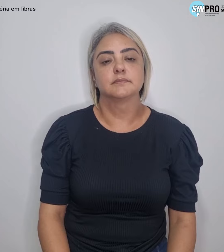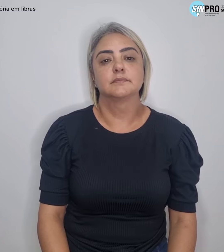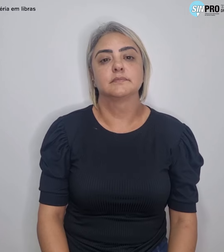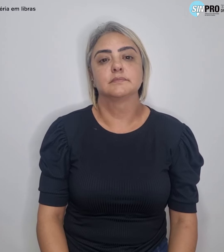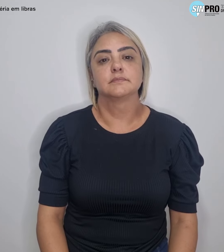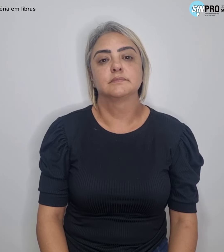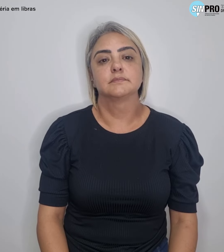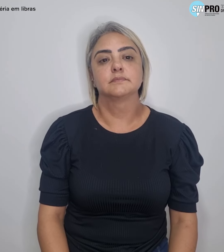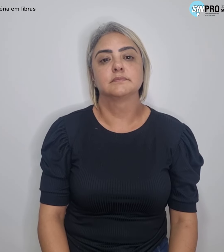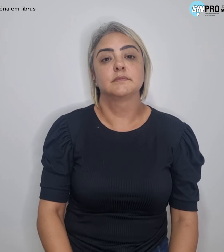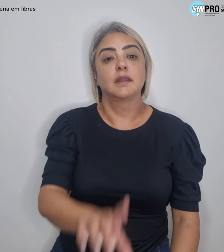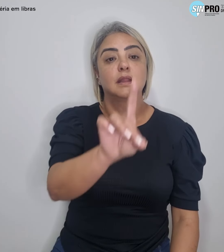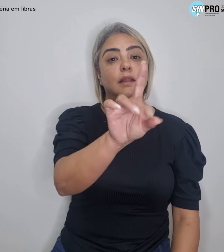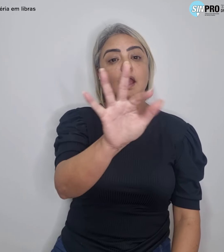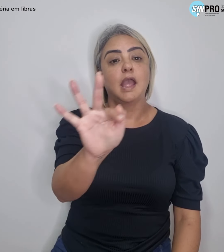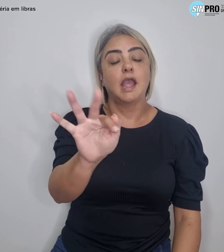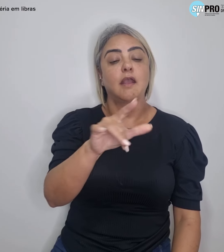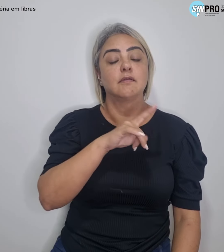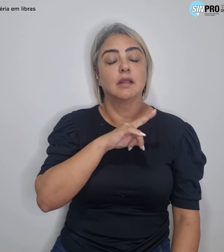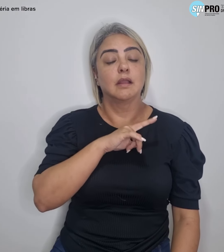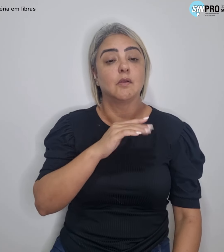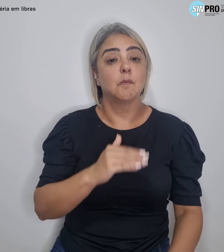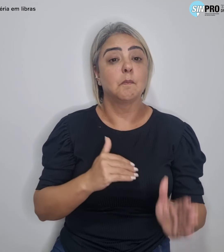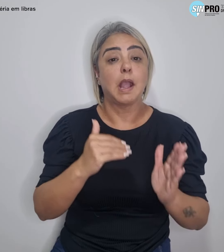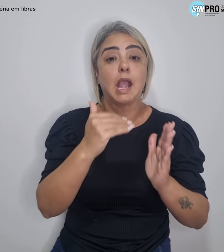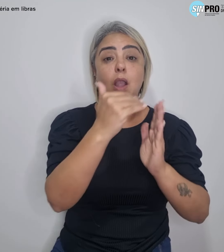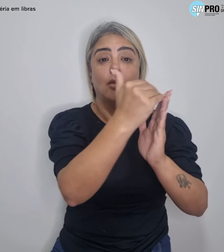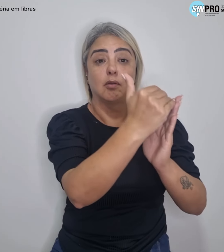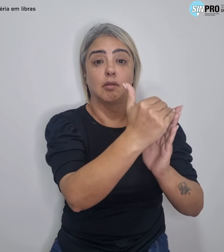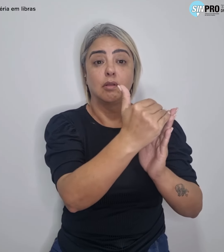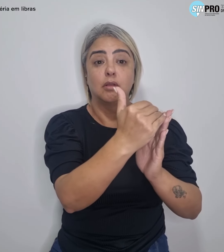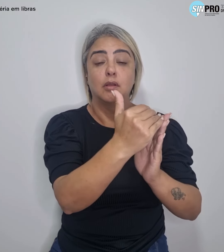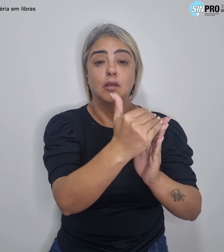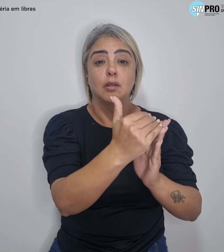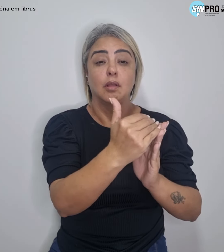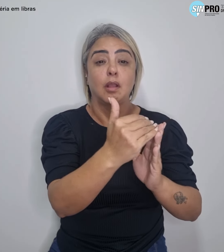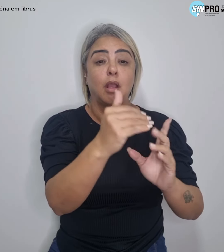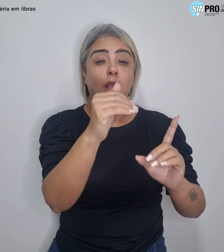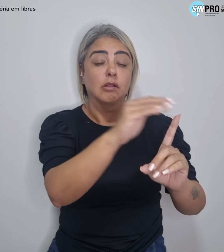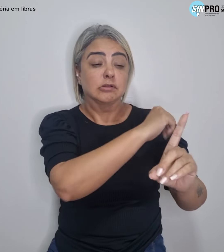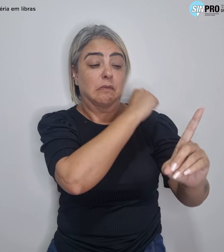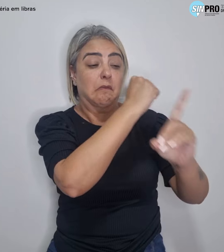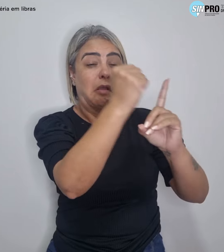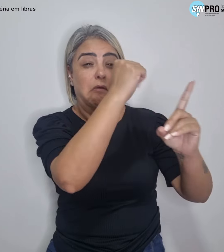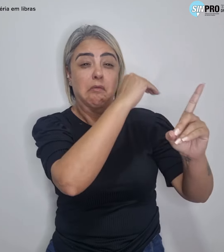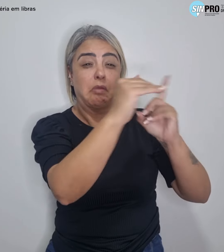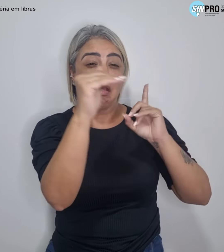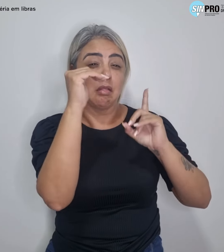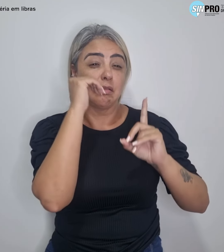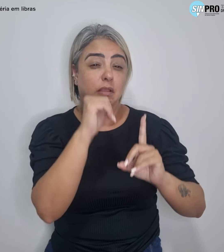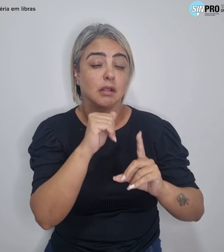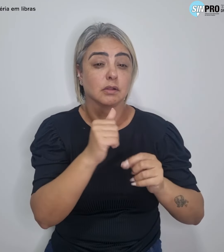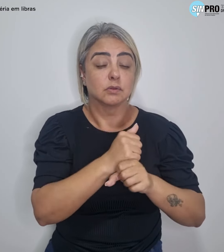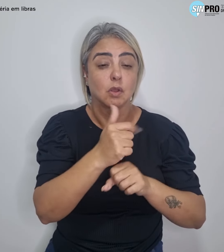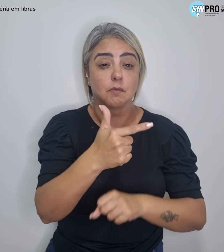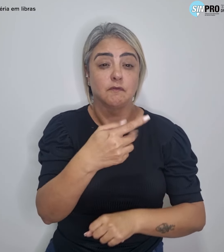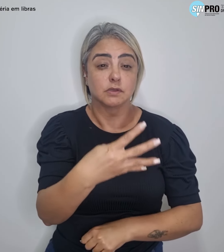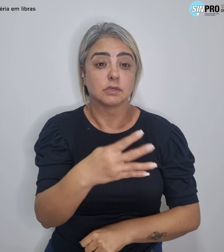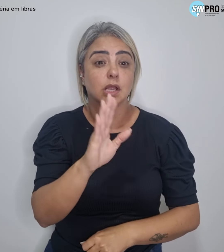DF tem um dos maiores aumentos de feminicídios no Brasil e 2024 já começa